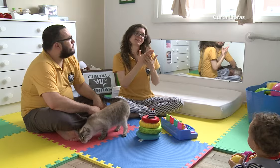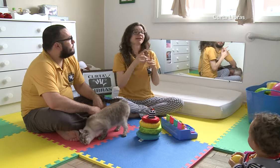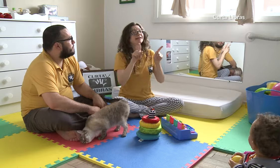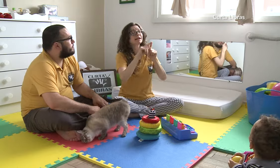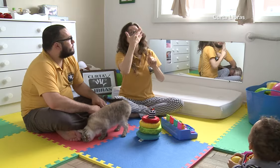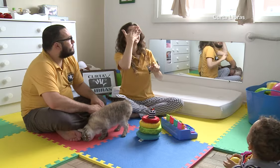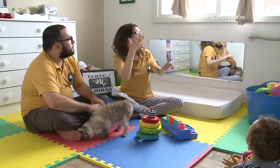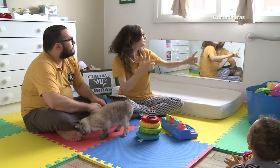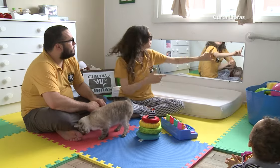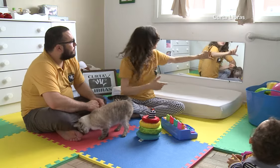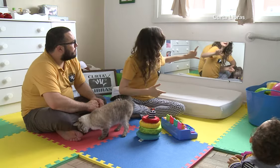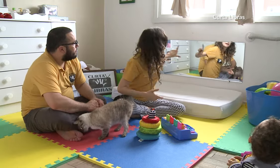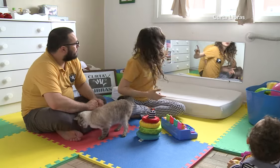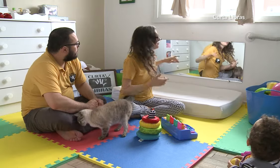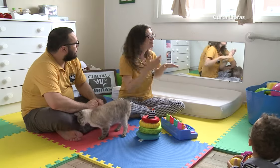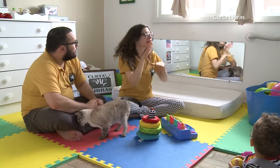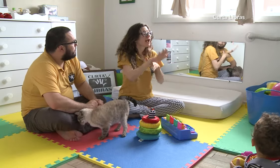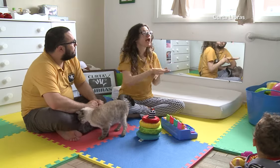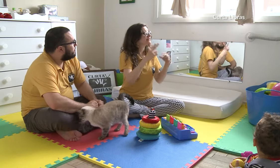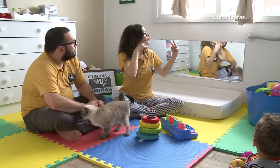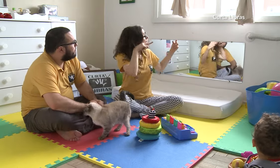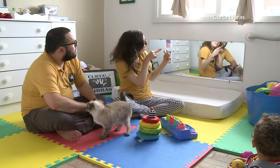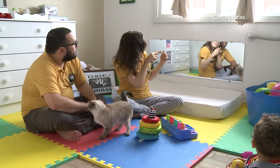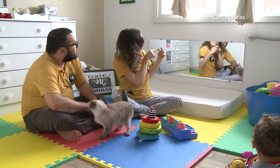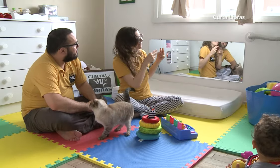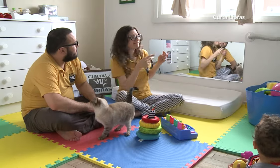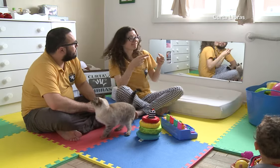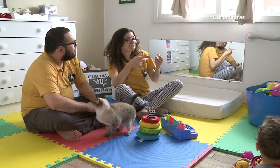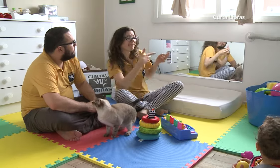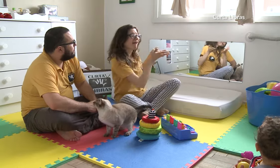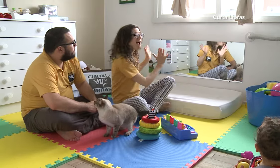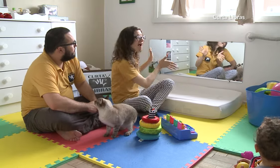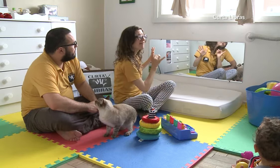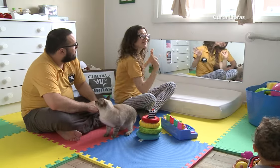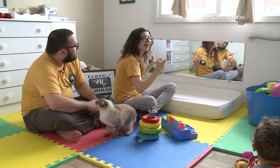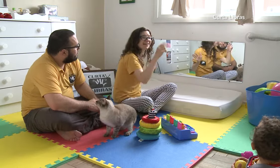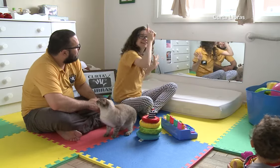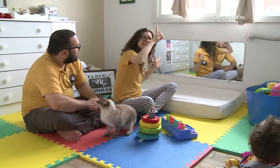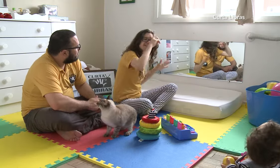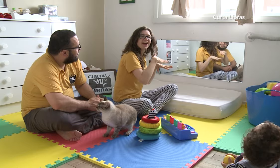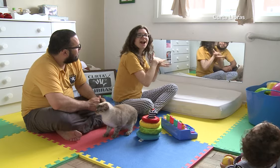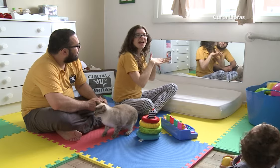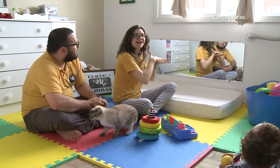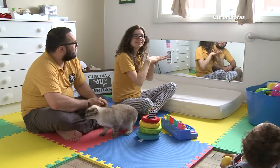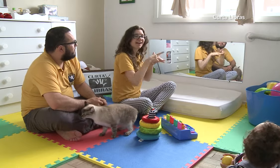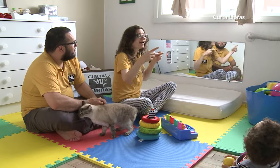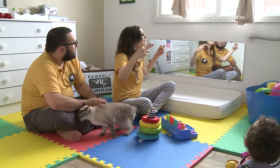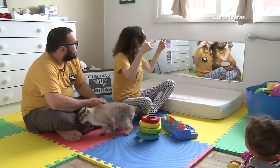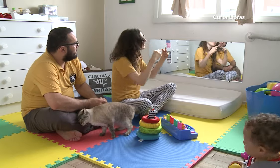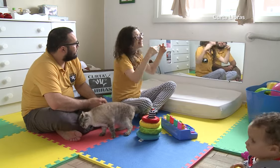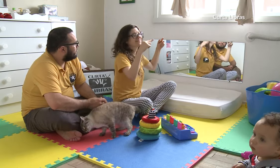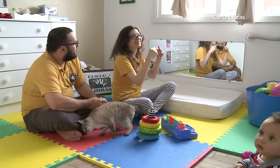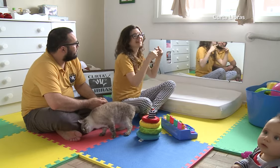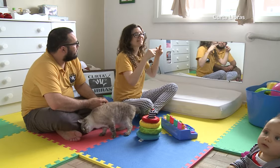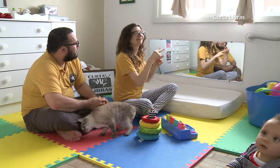desenvolver, porque é um lugar apenas para dormir. Então, mudando a estratégia, colocando o colchão no chão, tendo estímulos